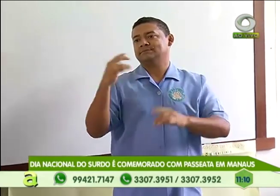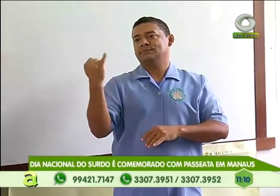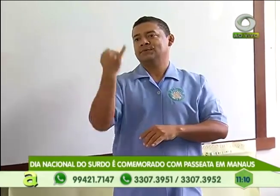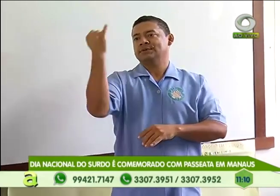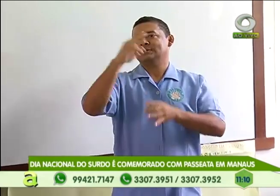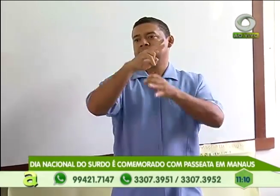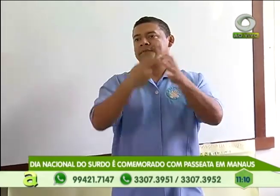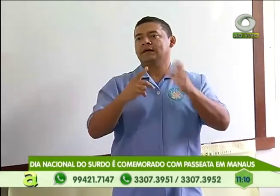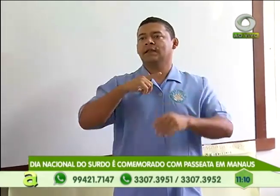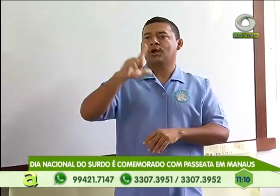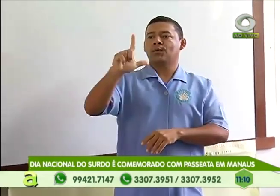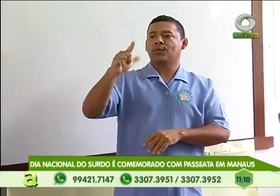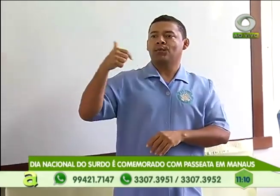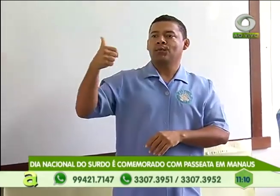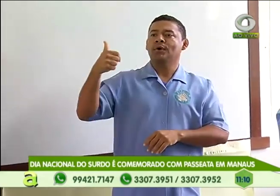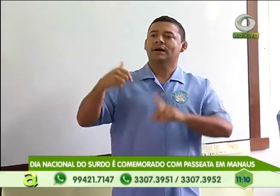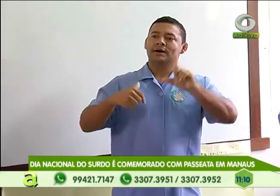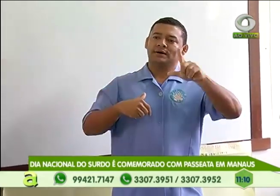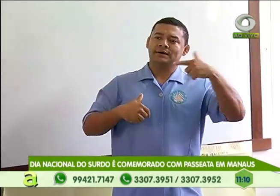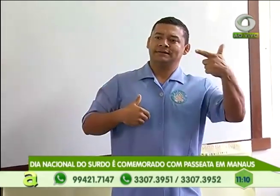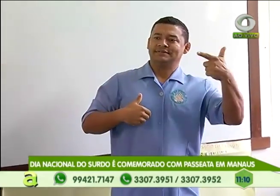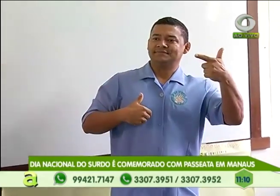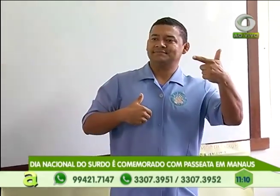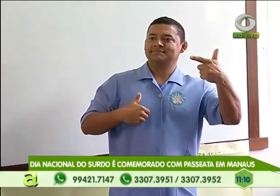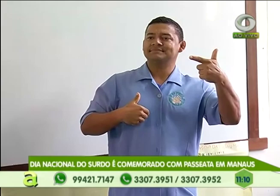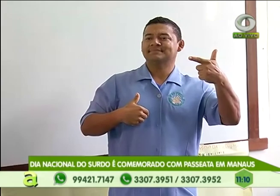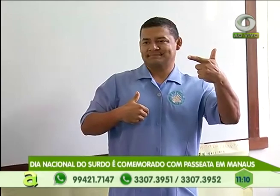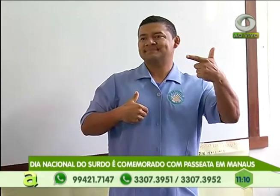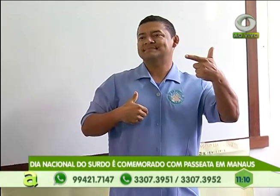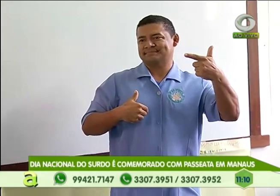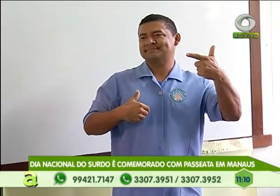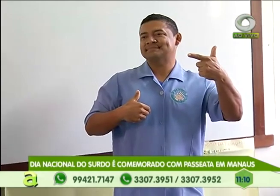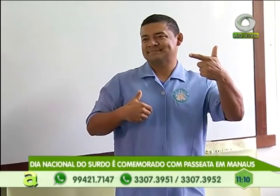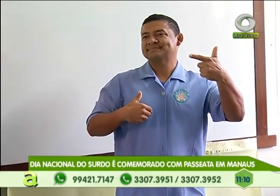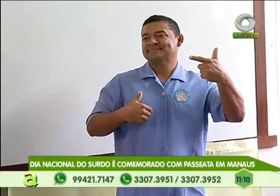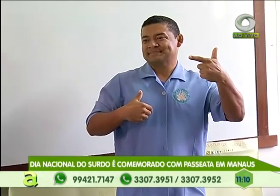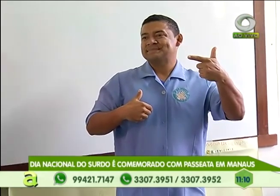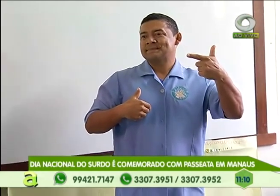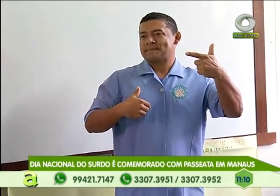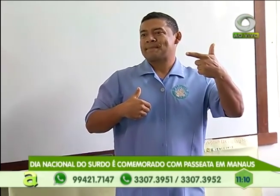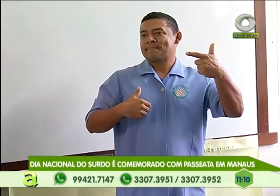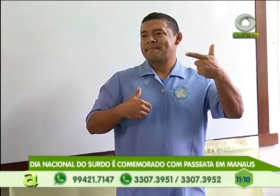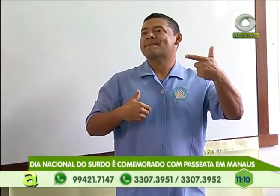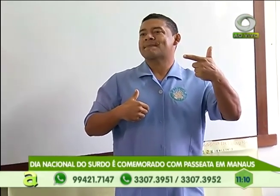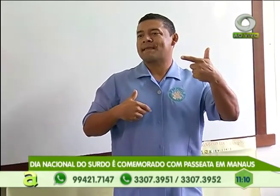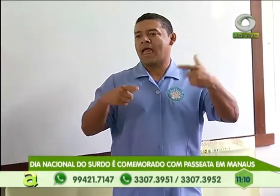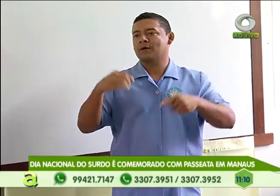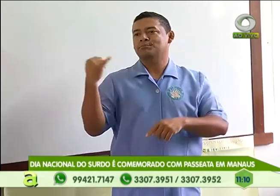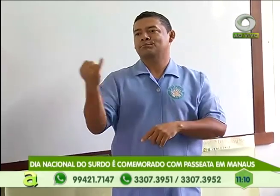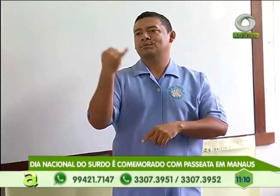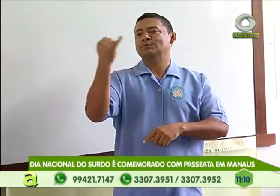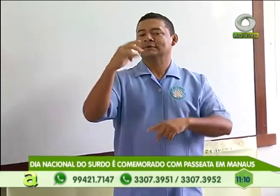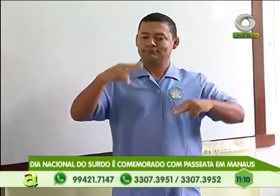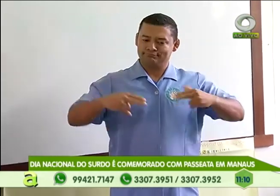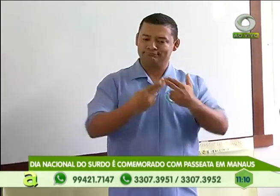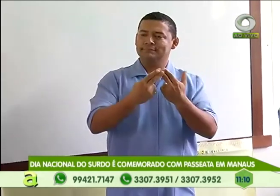Porque nós precisamos, nós somos uma escola bilíngue e nós precisamos dessa conquista. Nós temos a nossa primeira língua, que é a Libras, né? E isso é muito importante para a gente, é